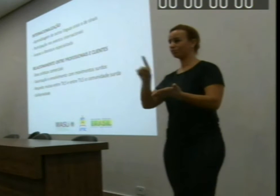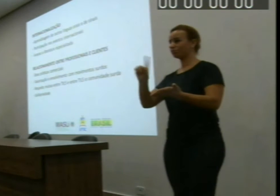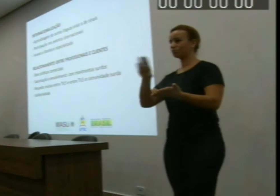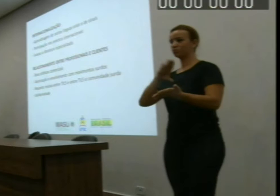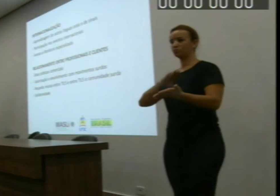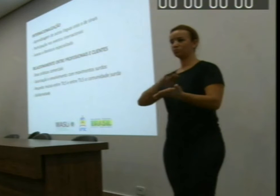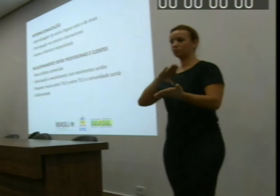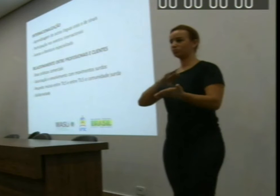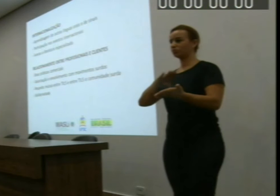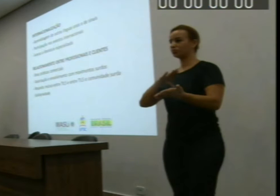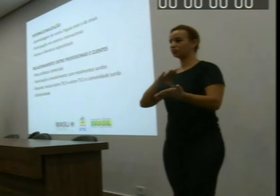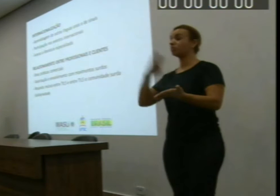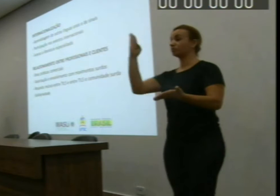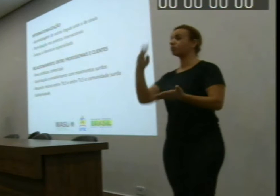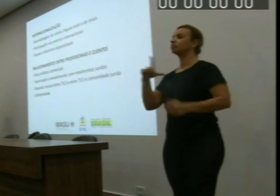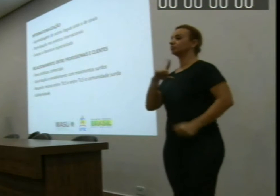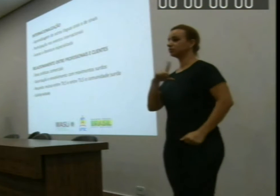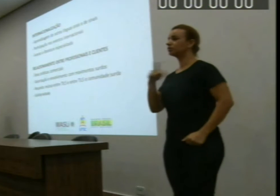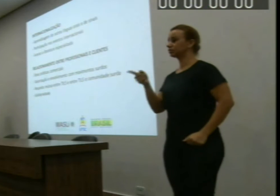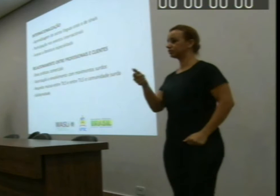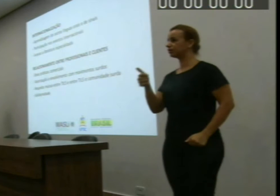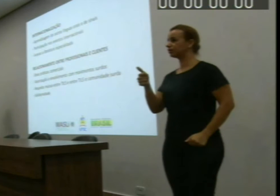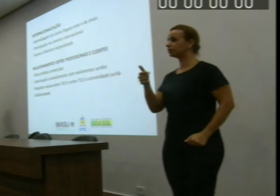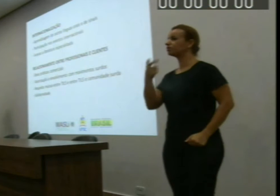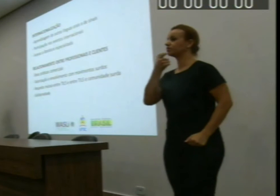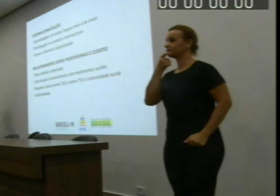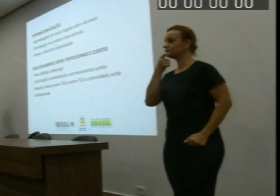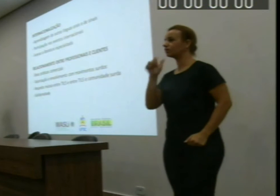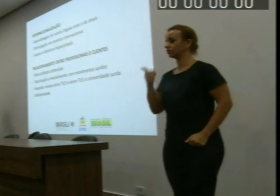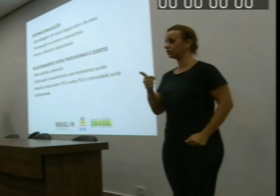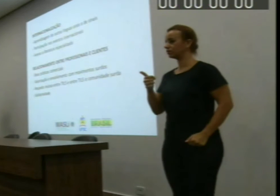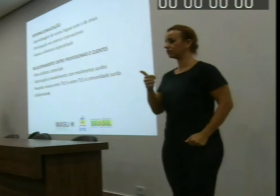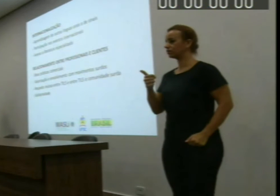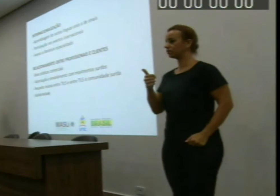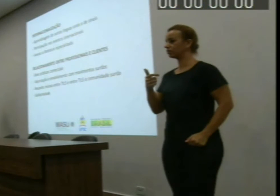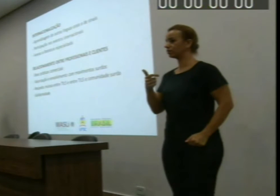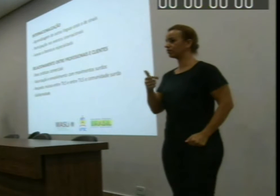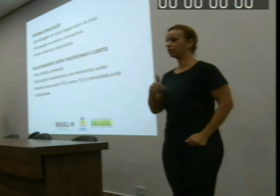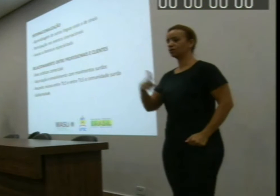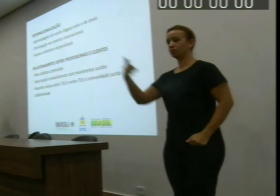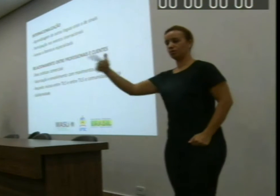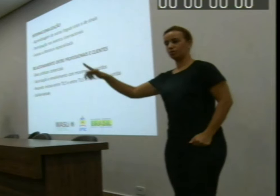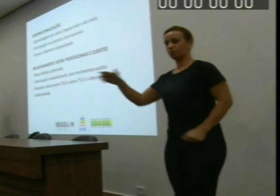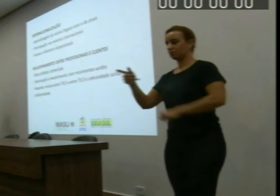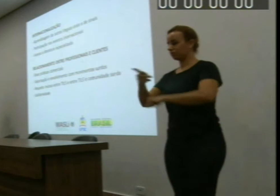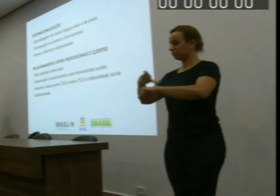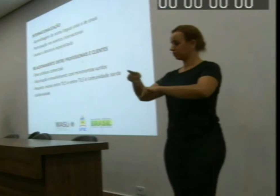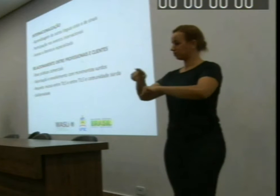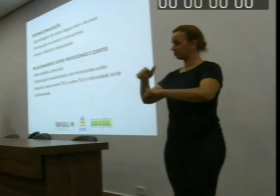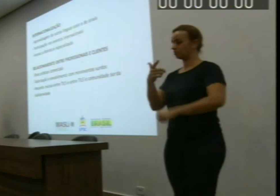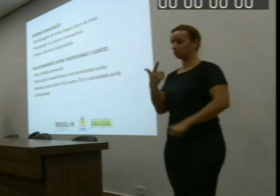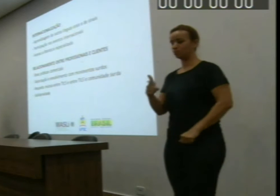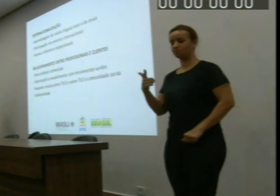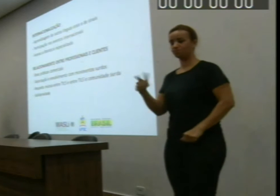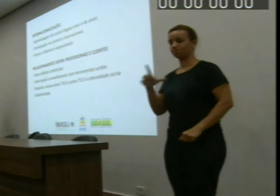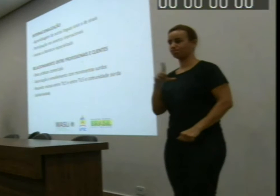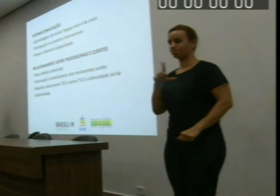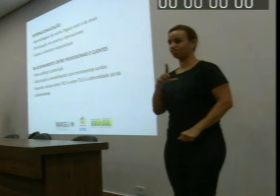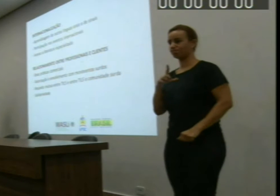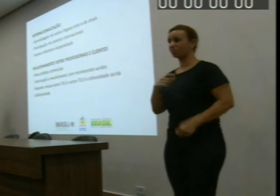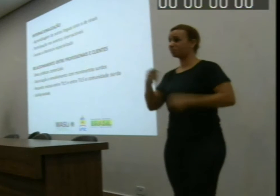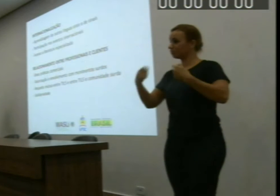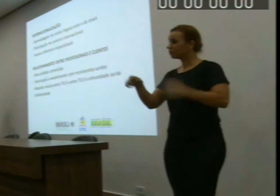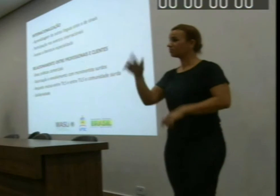no Brasil até acontece mas fora do Brasil muito difícil por isso que a gente incentiva e essa essa é a ideia que eu quero